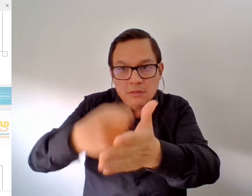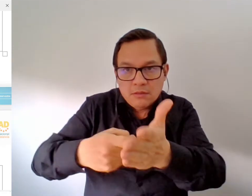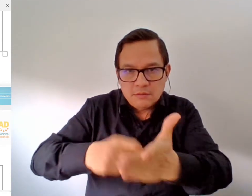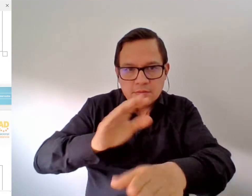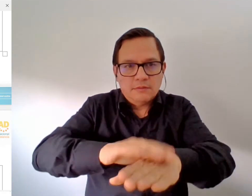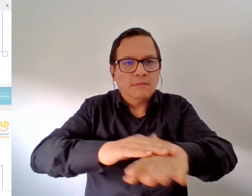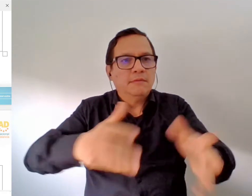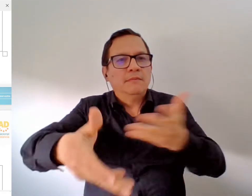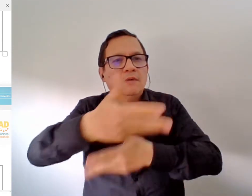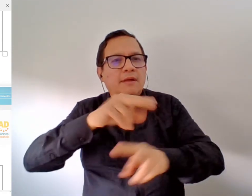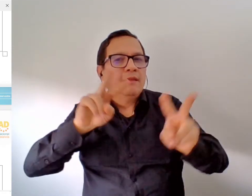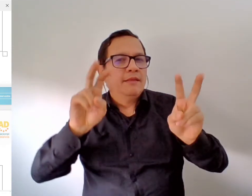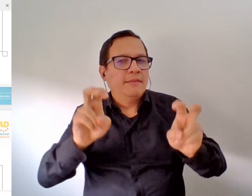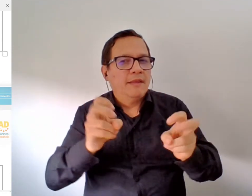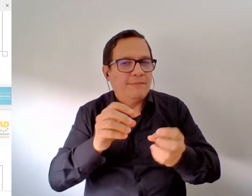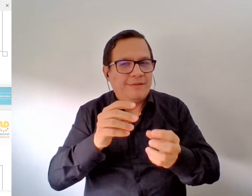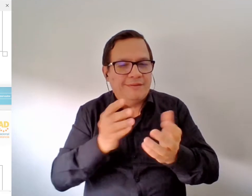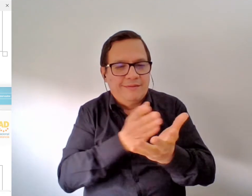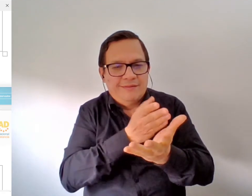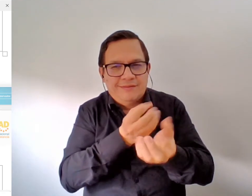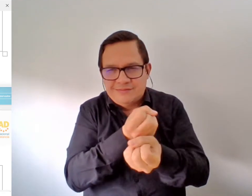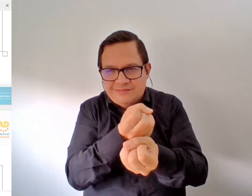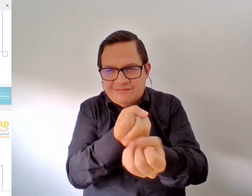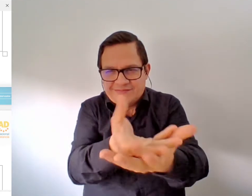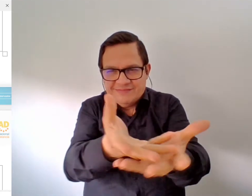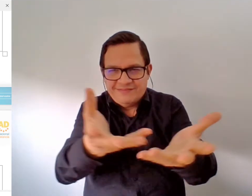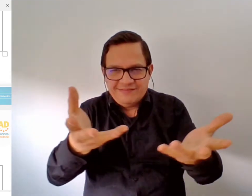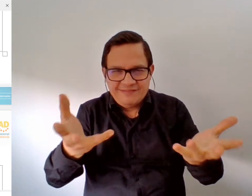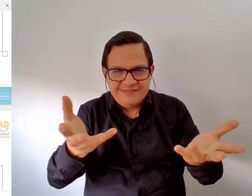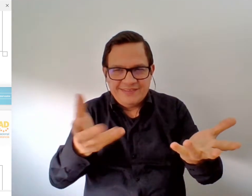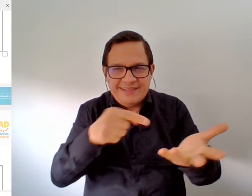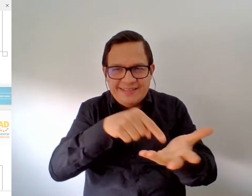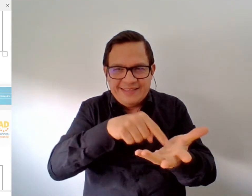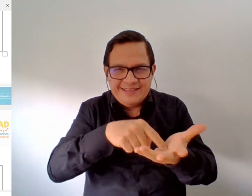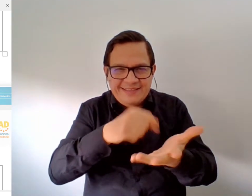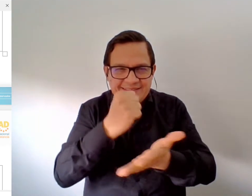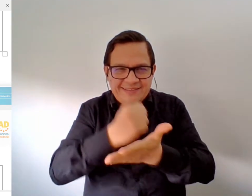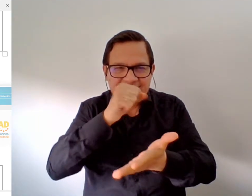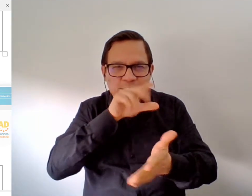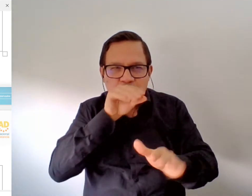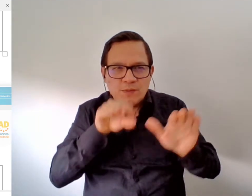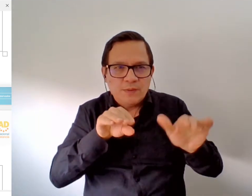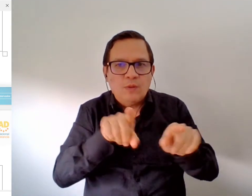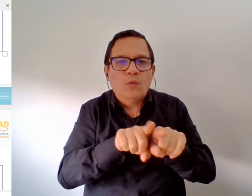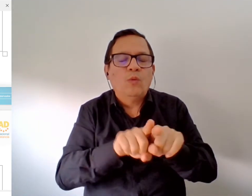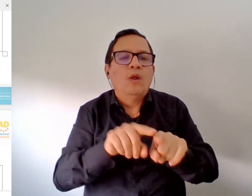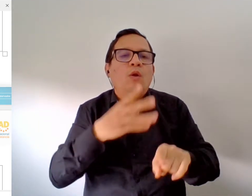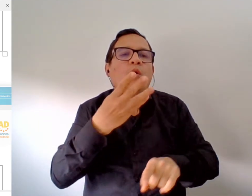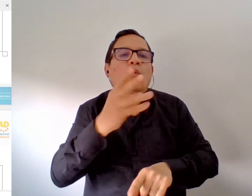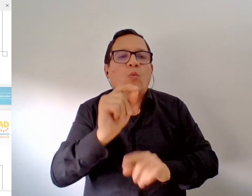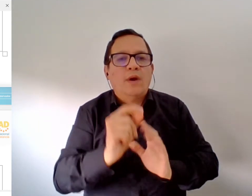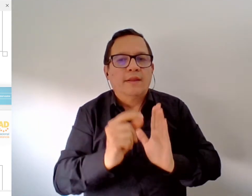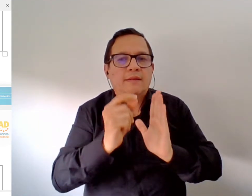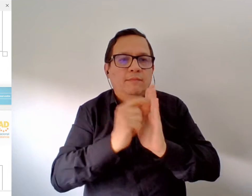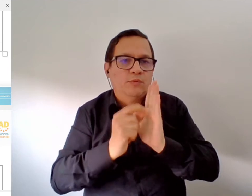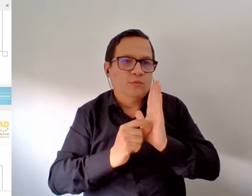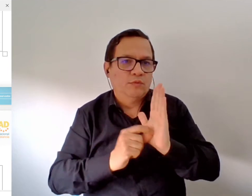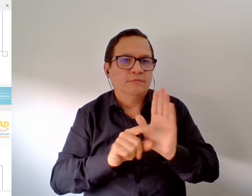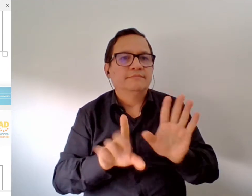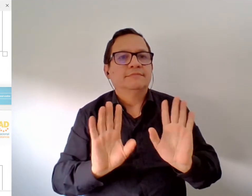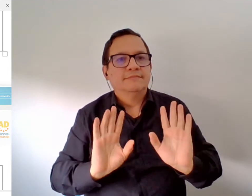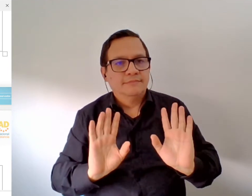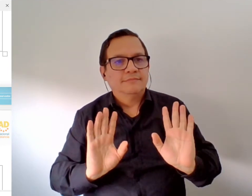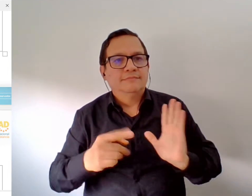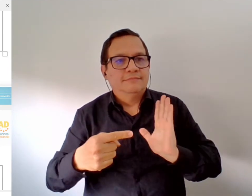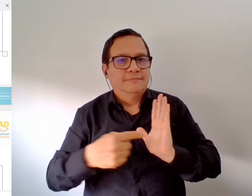GNU/Linux. Este criterio representa 40 puntos del total de 110 puntos de la actividad.